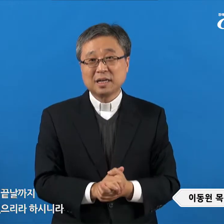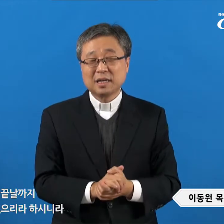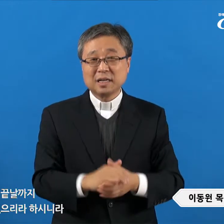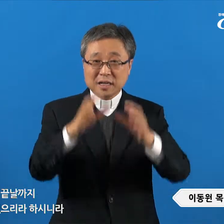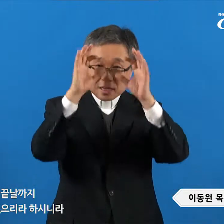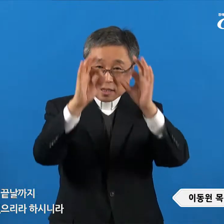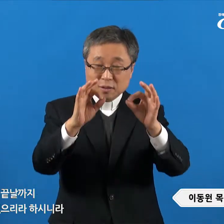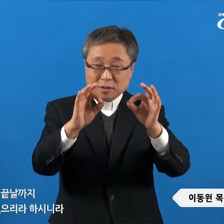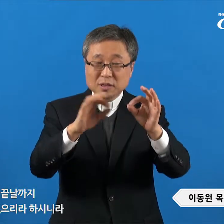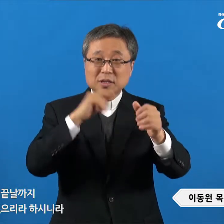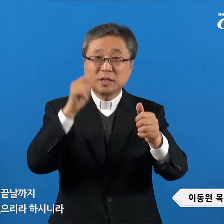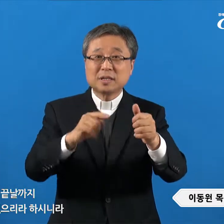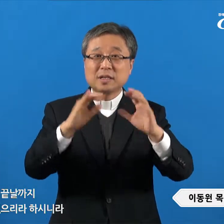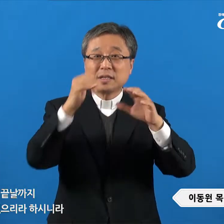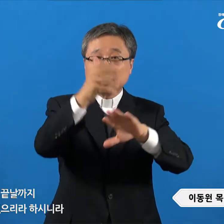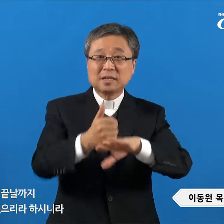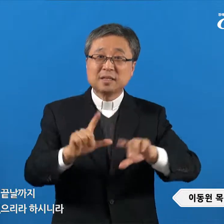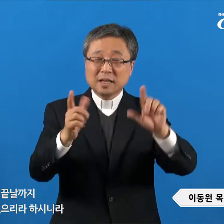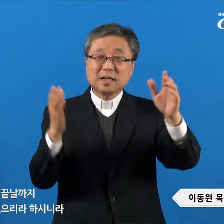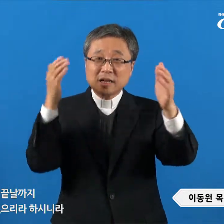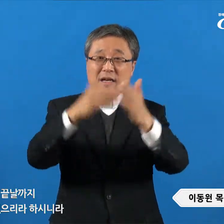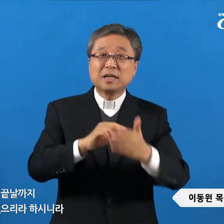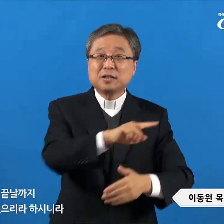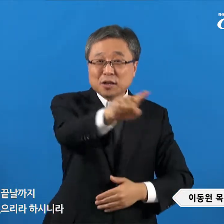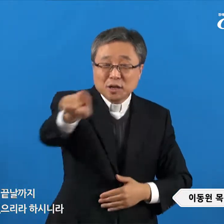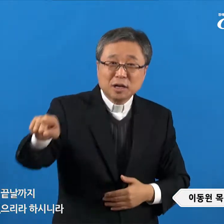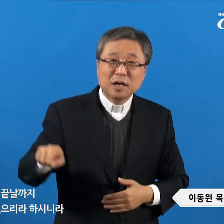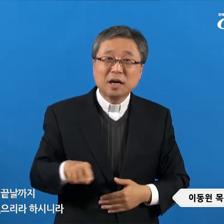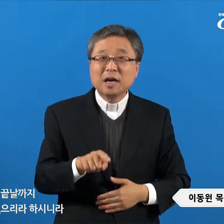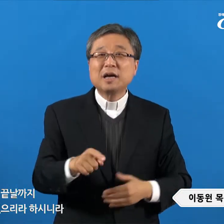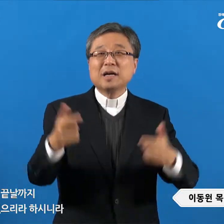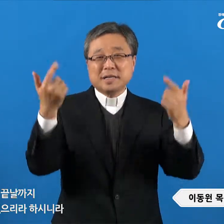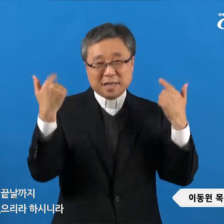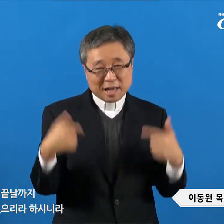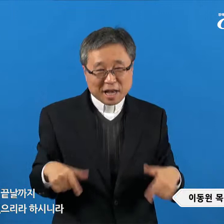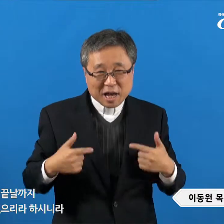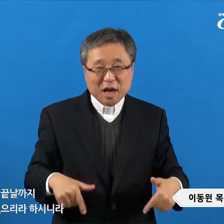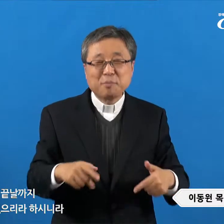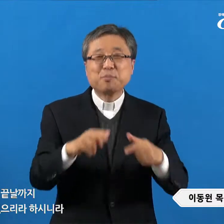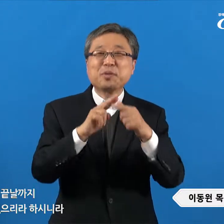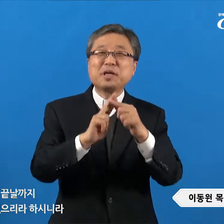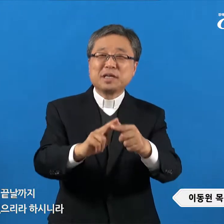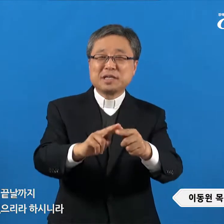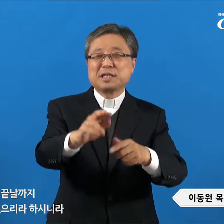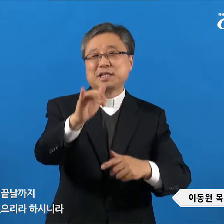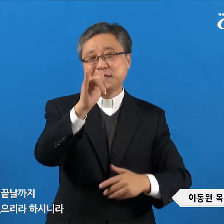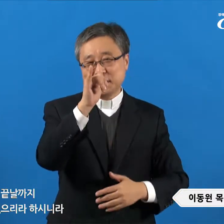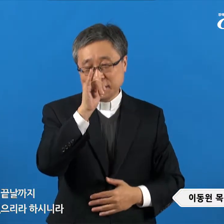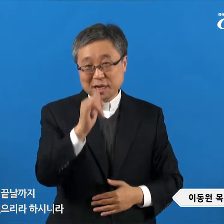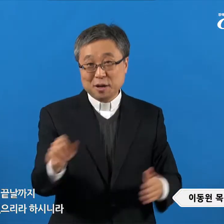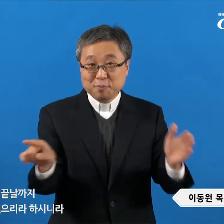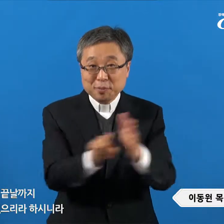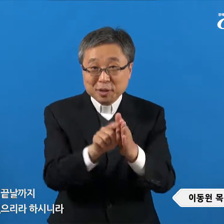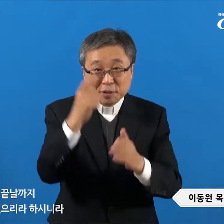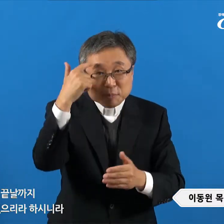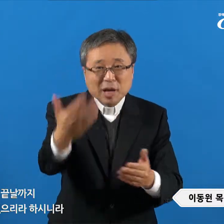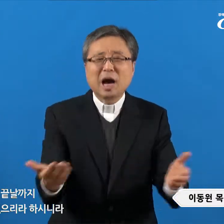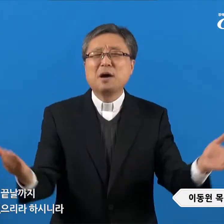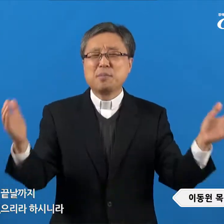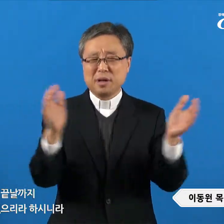볼지어다 세상 끝날까지 뭐라 그랬어요? 너희와 항상 함께 있으리라. 믿으세요?